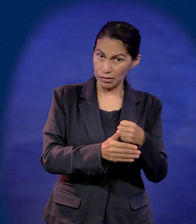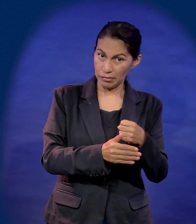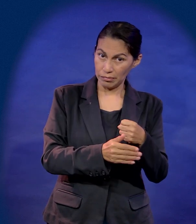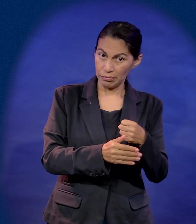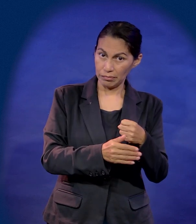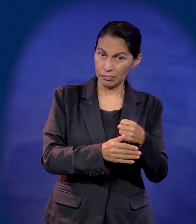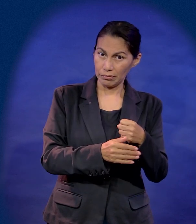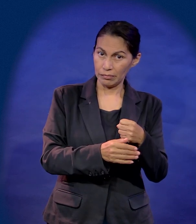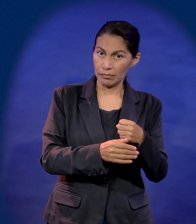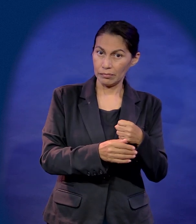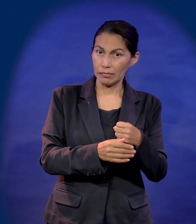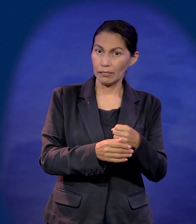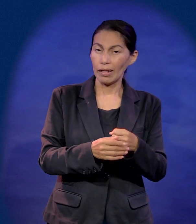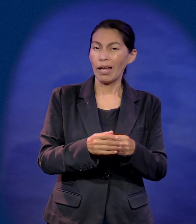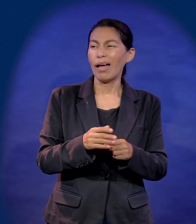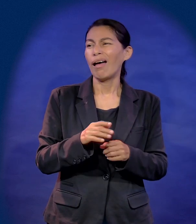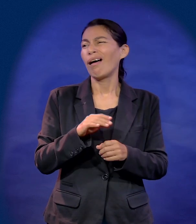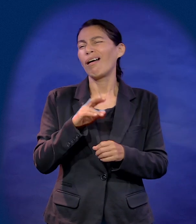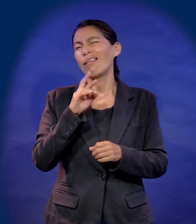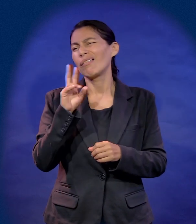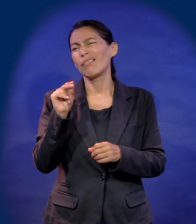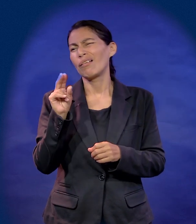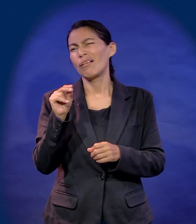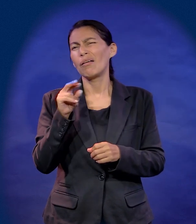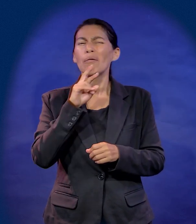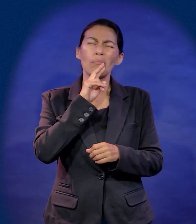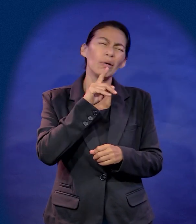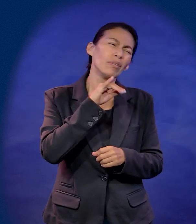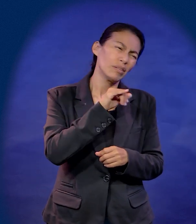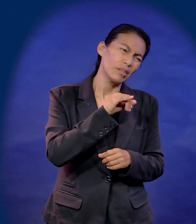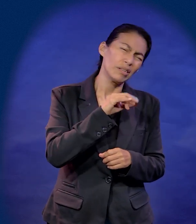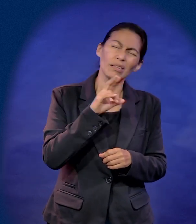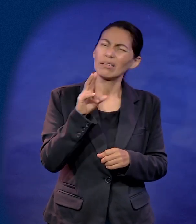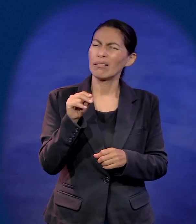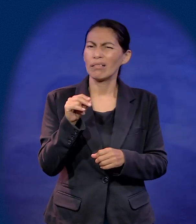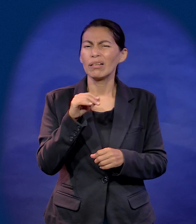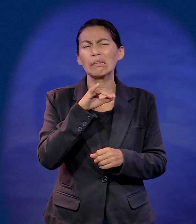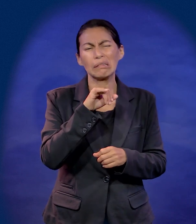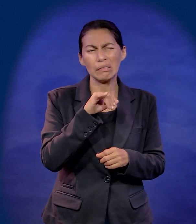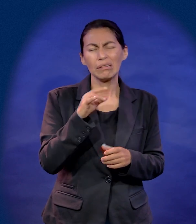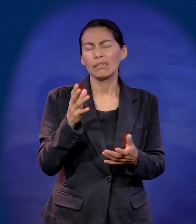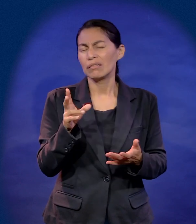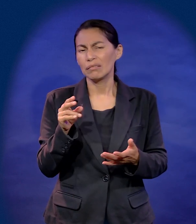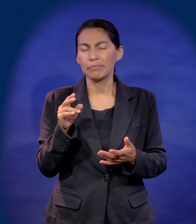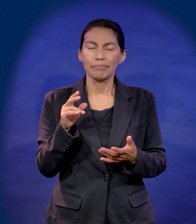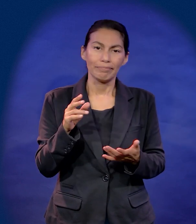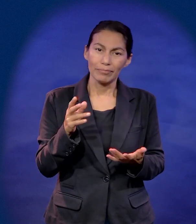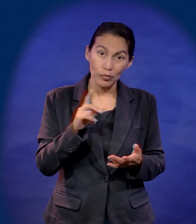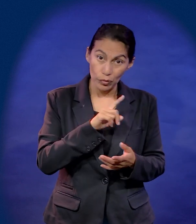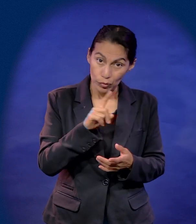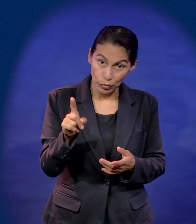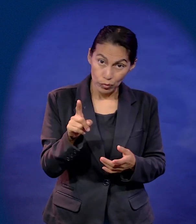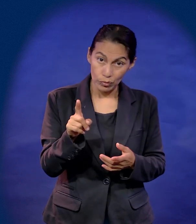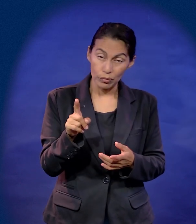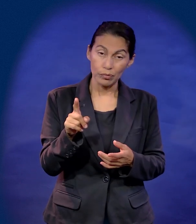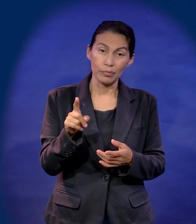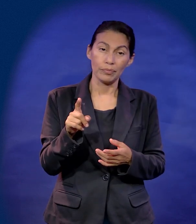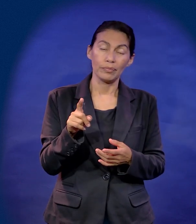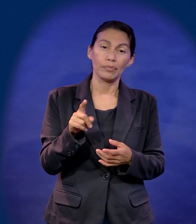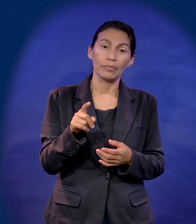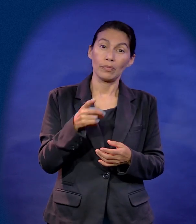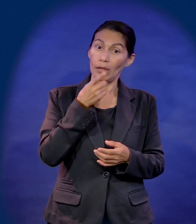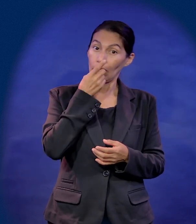es porque está seguro que se va a terminar. No se vale estar diciendo: ay, siempre ya no. No, y mañana, no, sí.